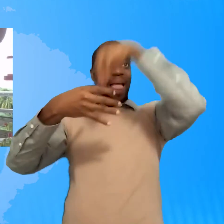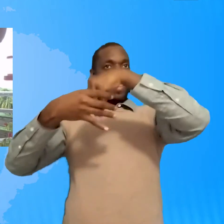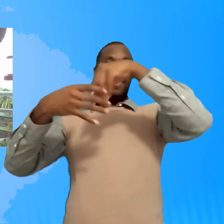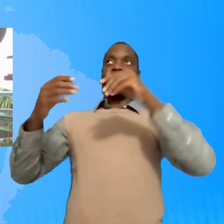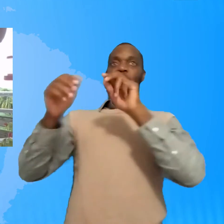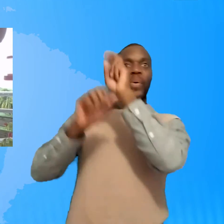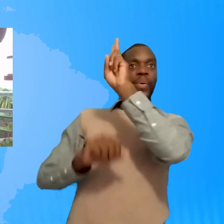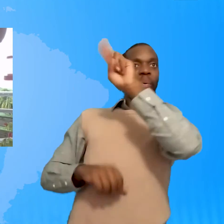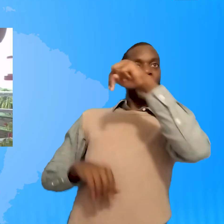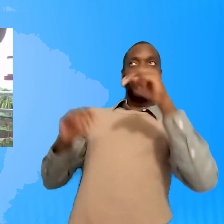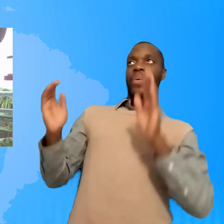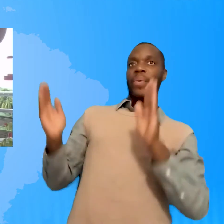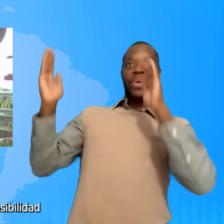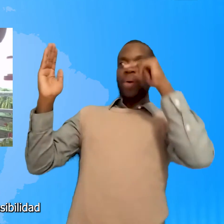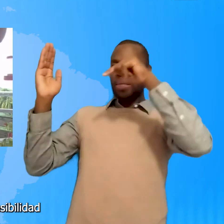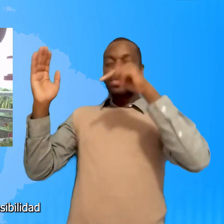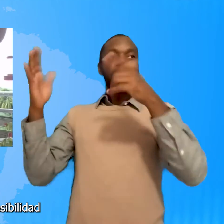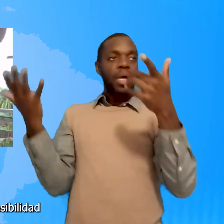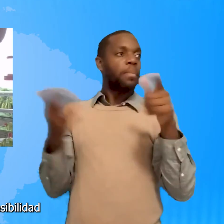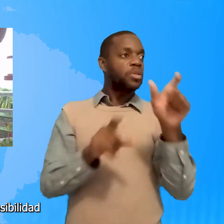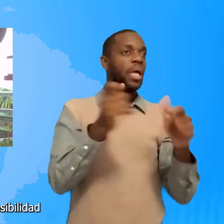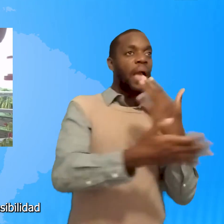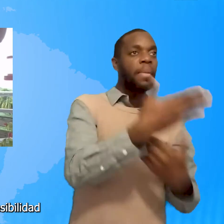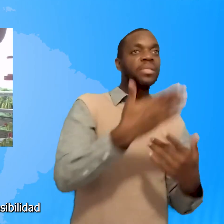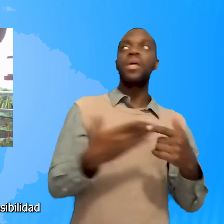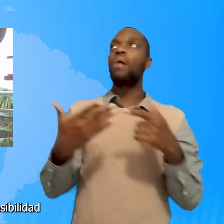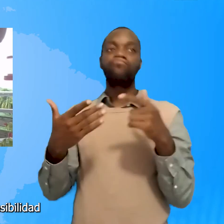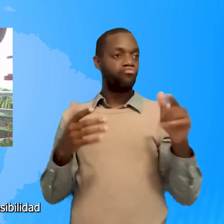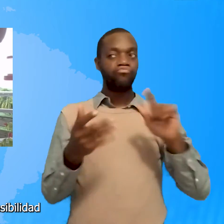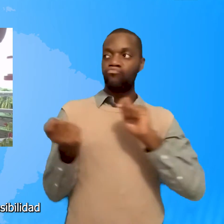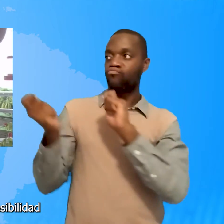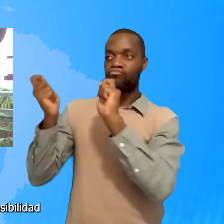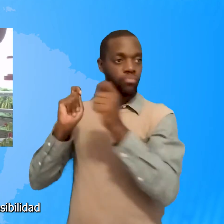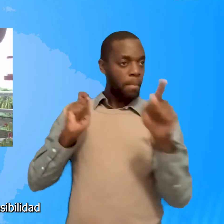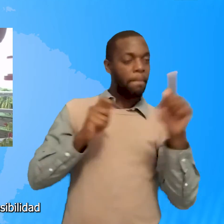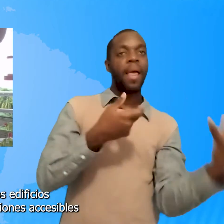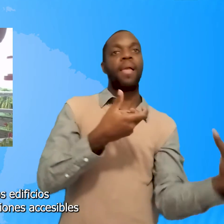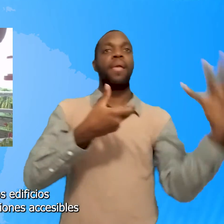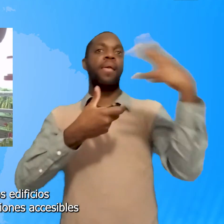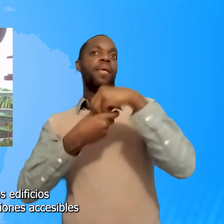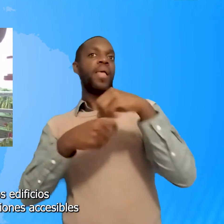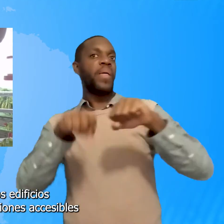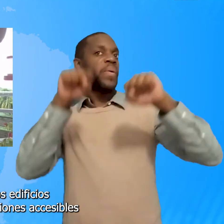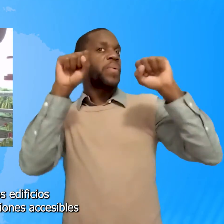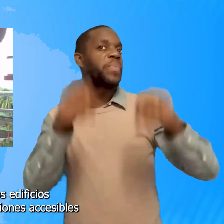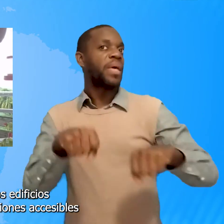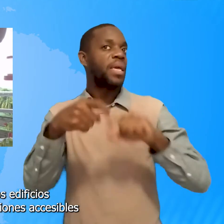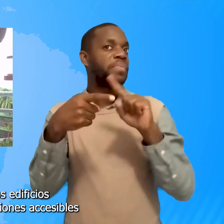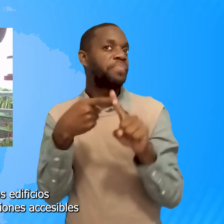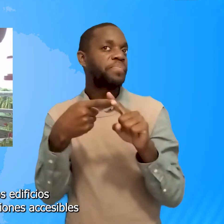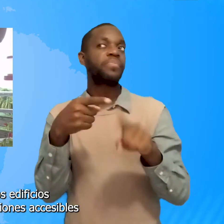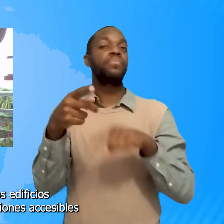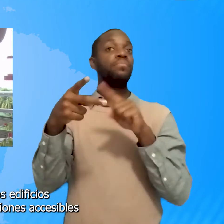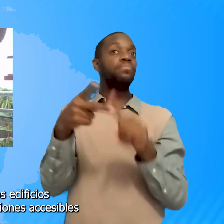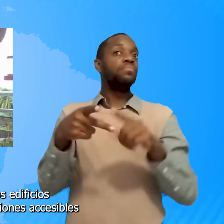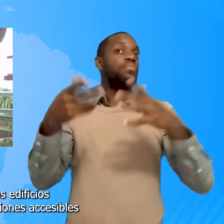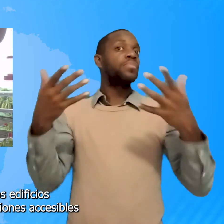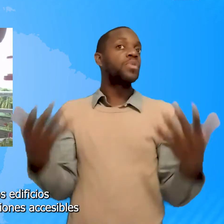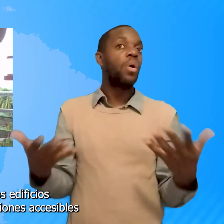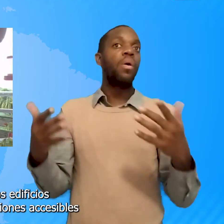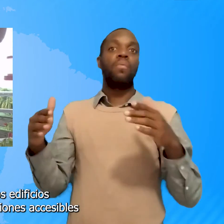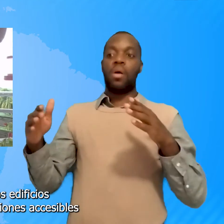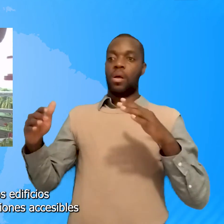trabajo, em, a la accesibilidad física de los edificios para